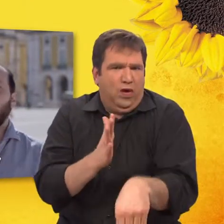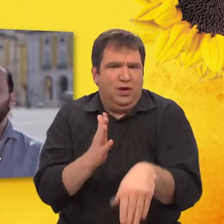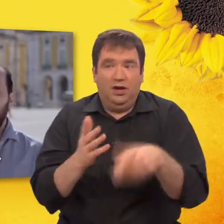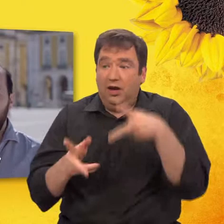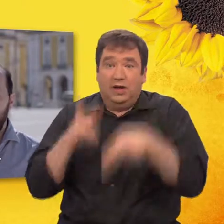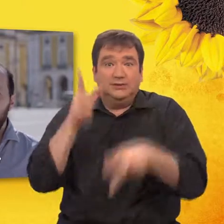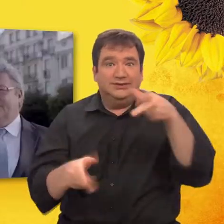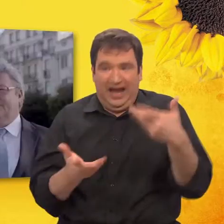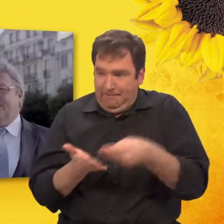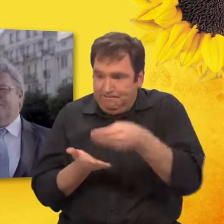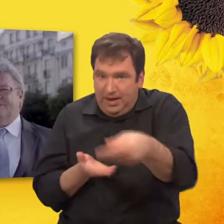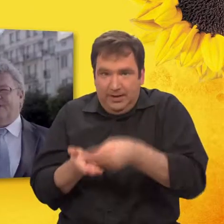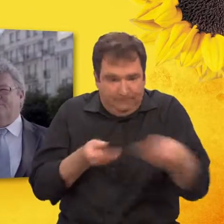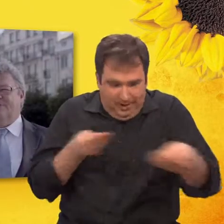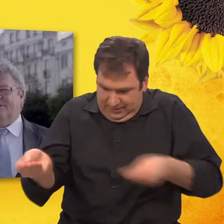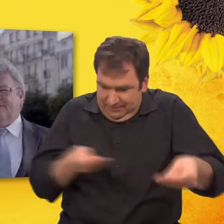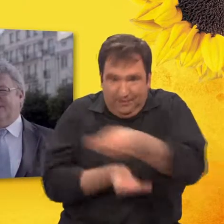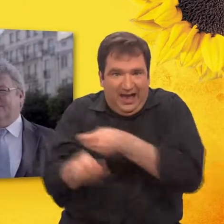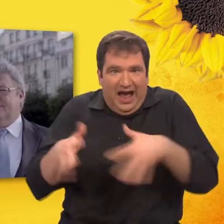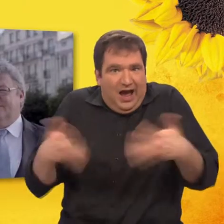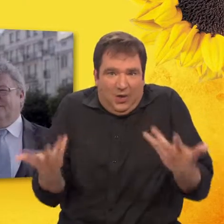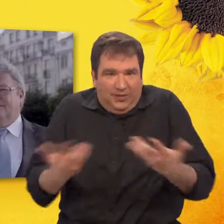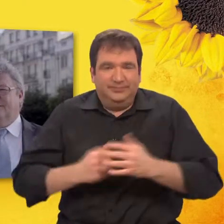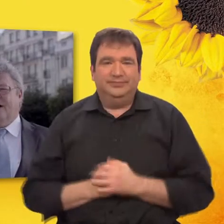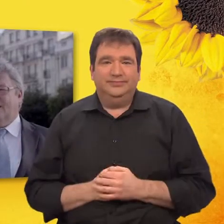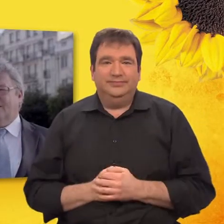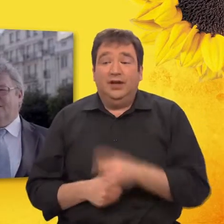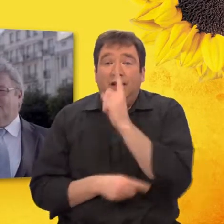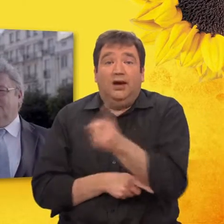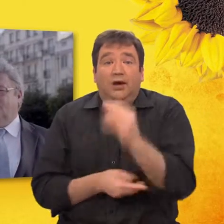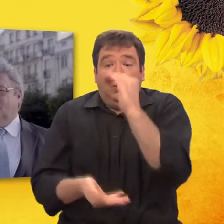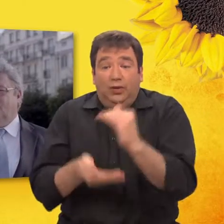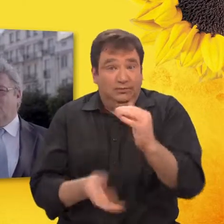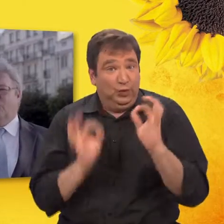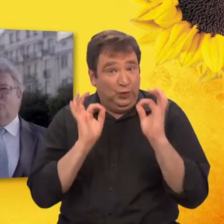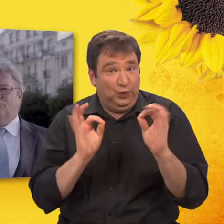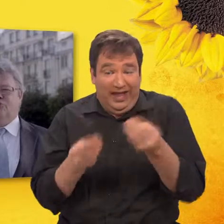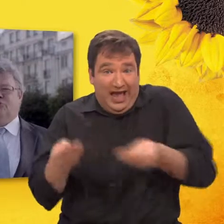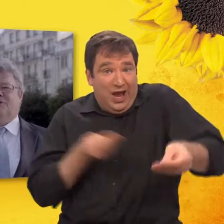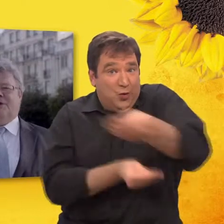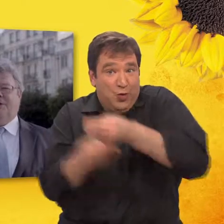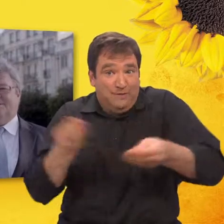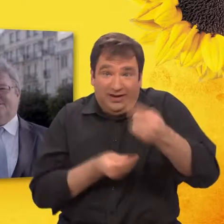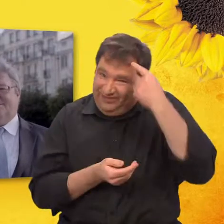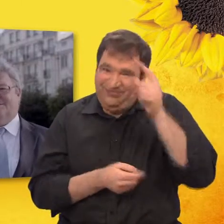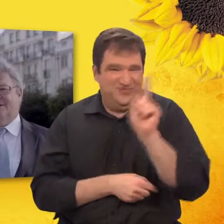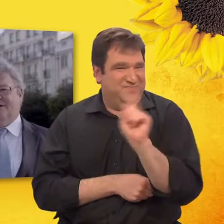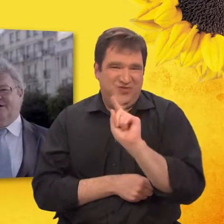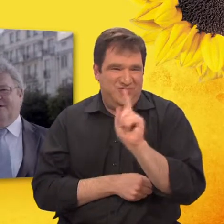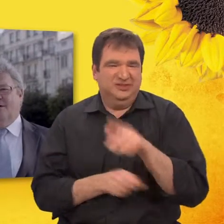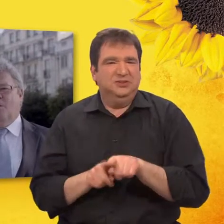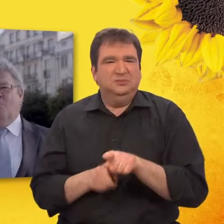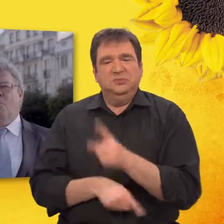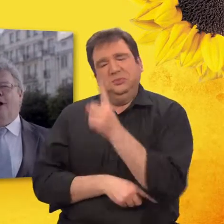quem é que vai comprar a quem? Ich glaube, dass Austerität gar keine ökonomische Strategie ist. Das ist